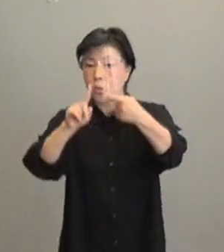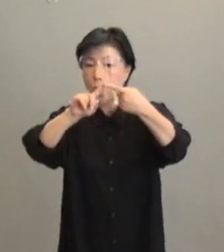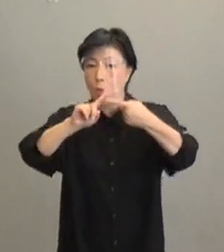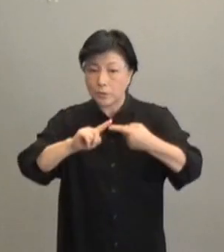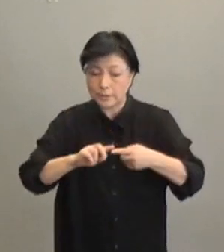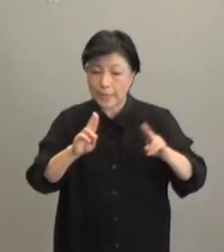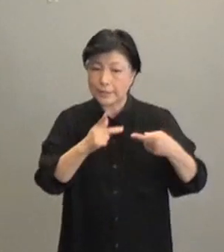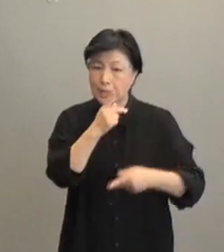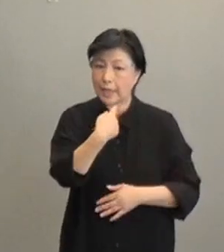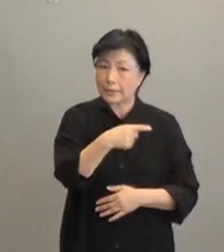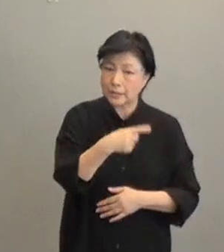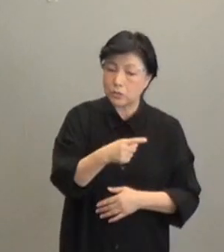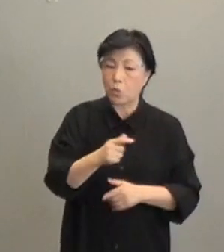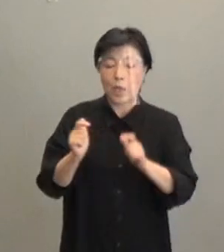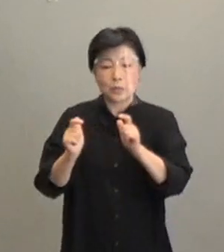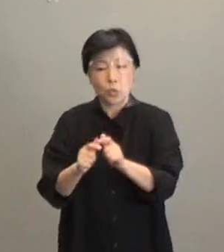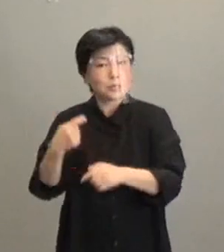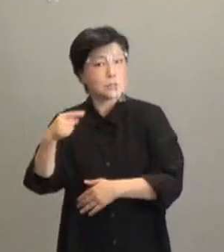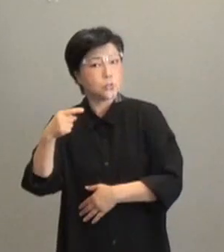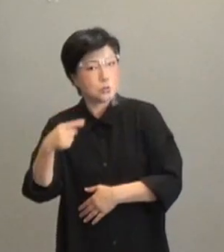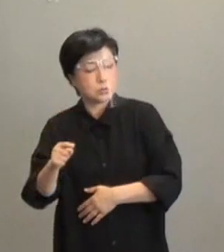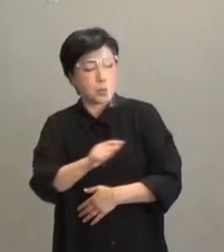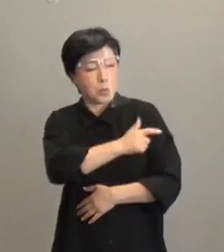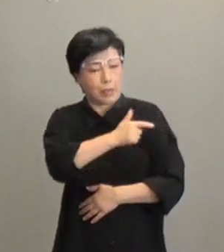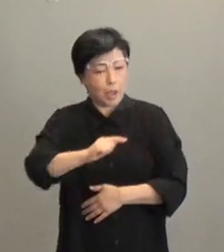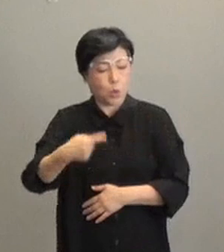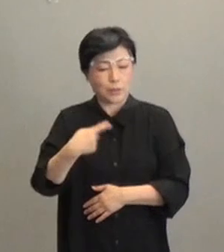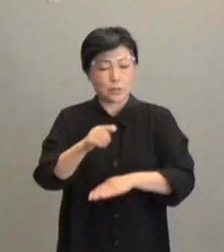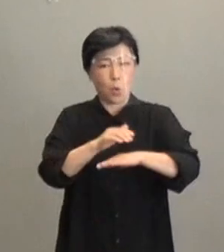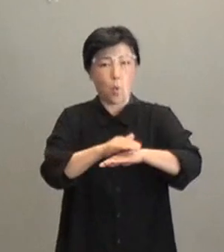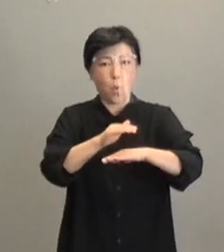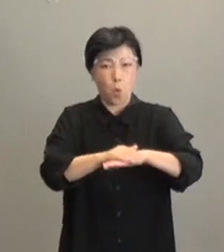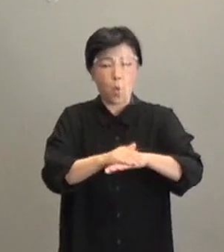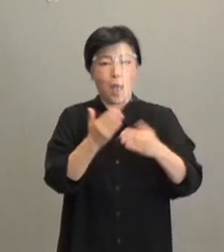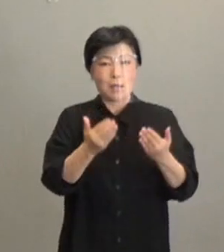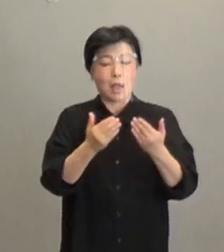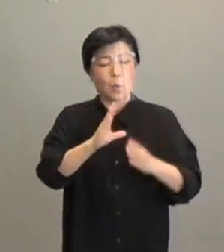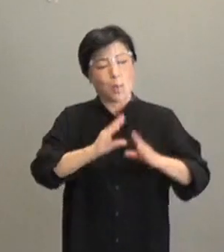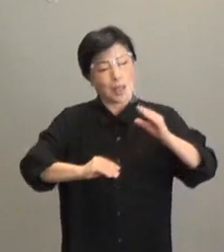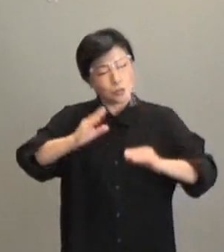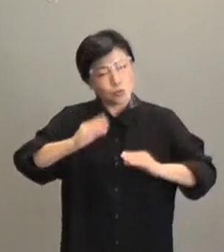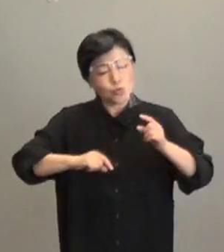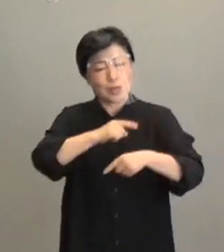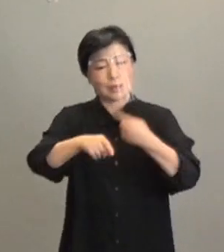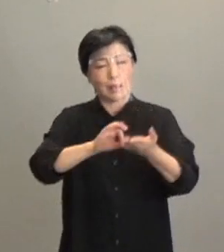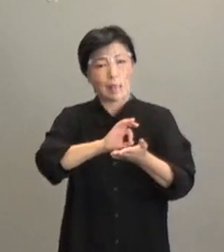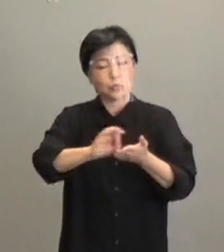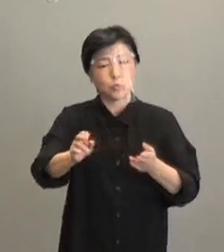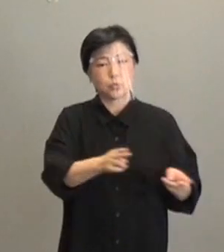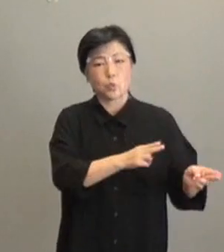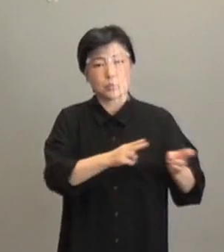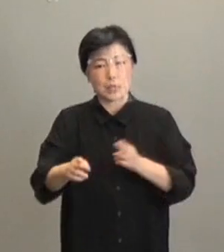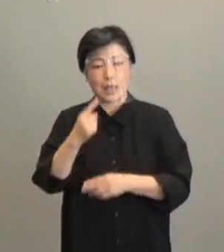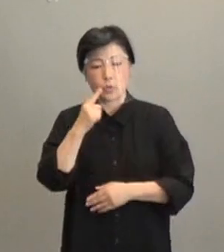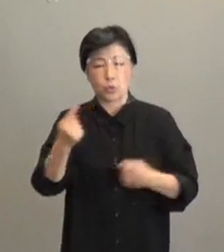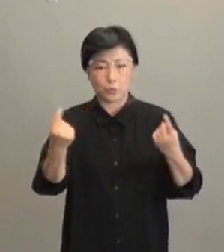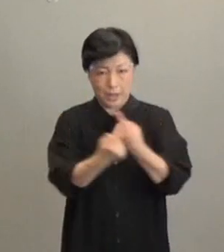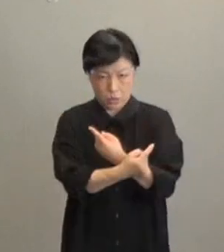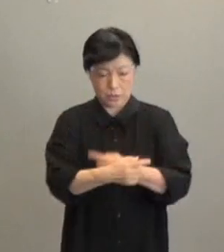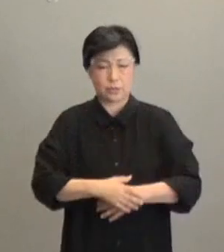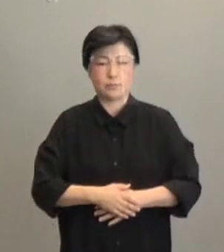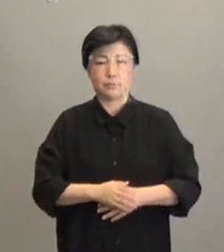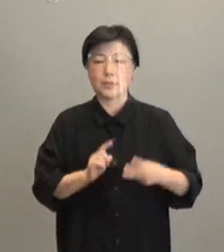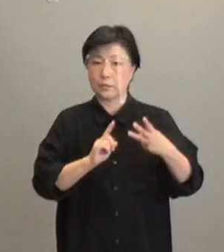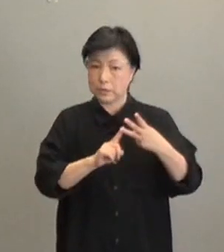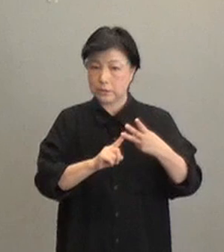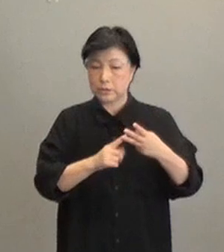専科指導や少人数指導などの多様な指導方法を学校が柔軟に活用できるよう制度を見直すこと、3